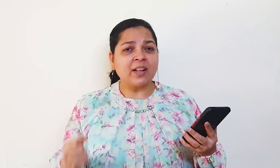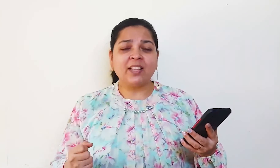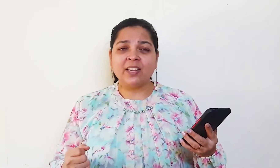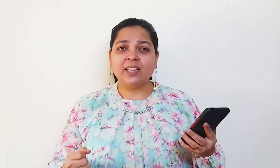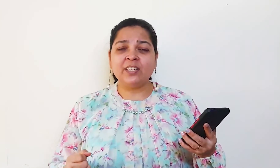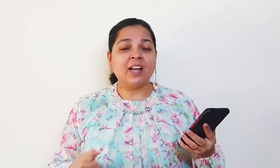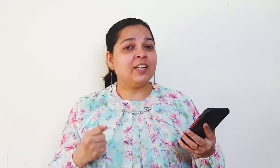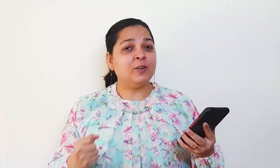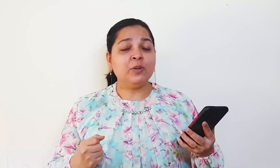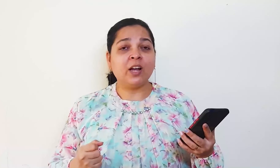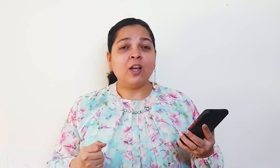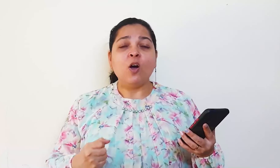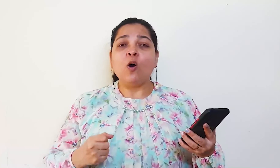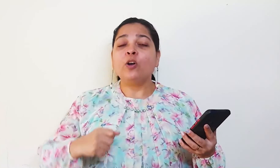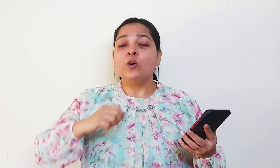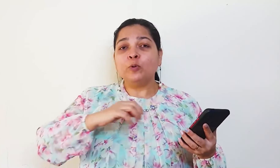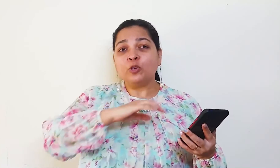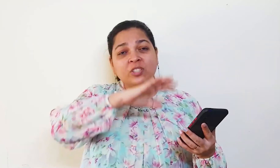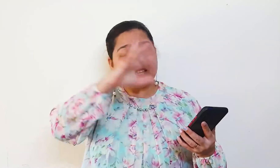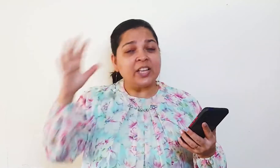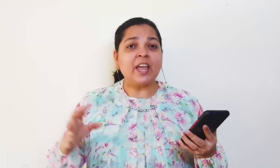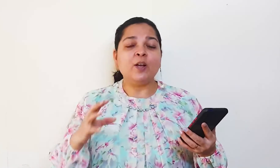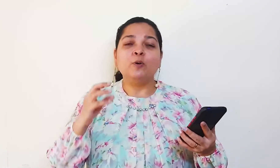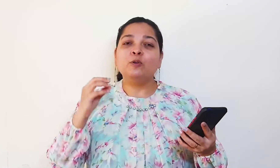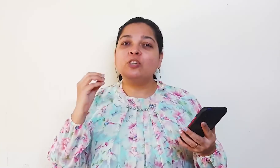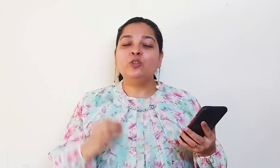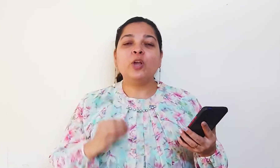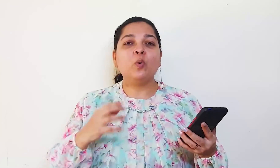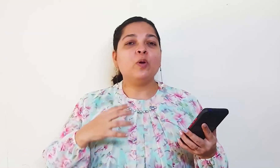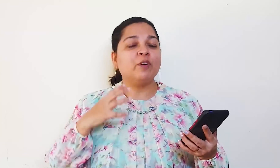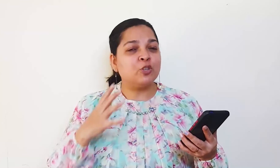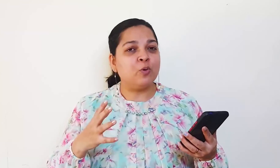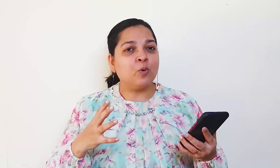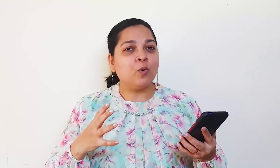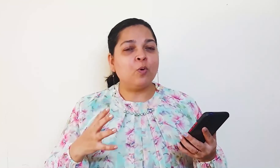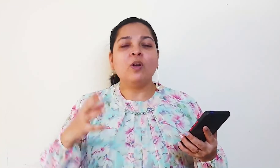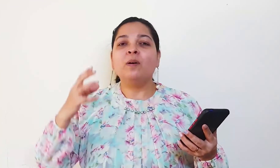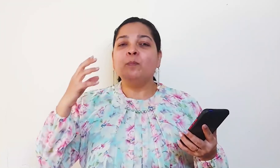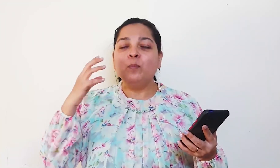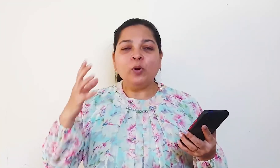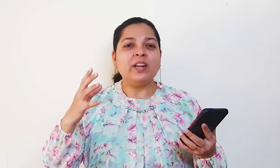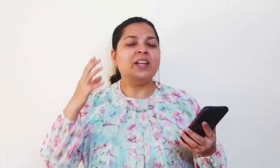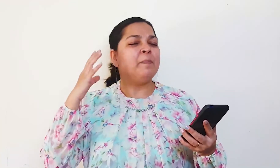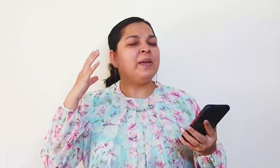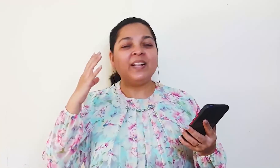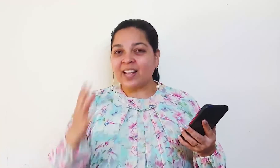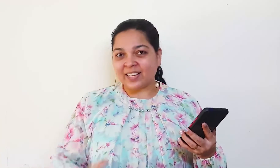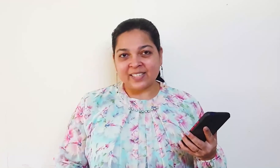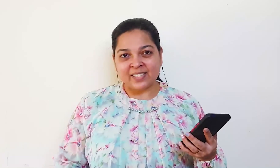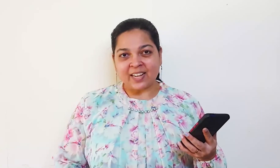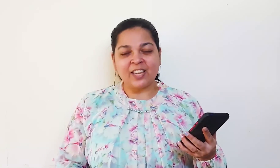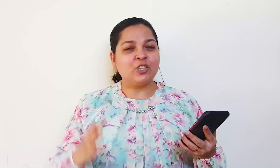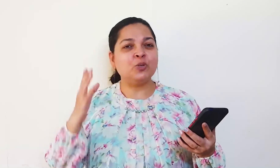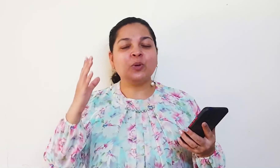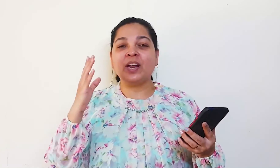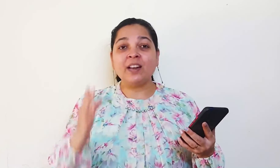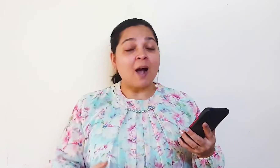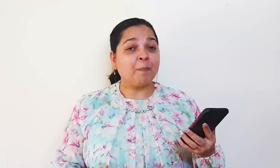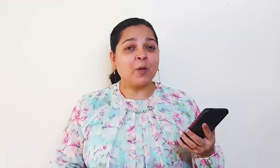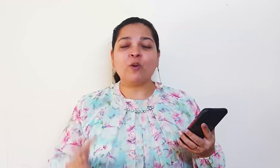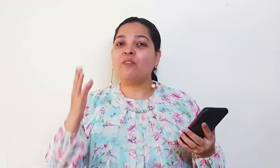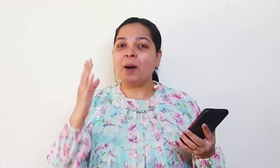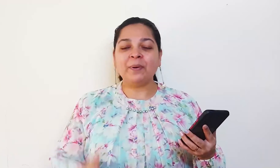निडरतापूर्वक बोल्नुहोस् यीशु ख्रीष्टको नाउँमा र त्यहाँ के हुन्छ त परिवर्तन हुन्छ हालेलुया प्रेज द लर्ड अब